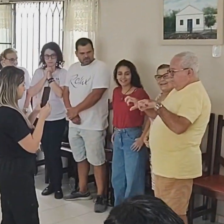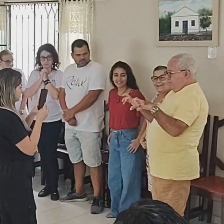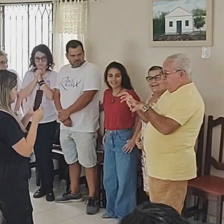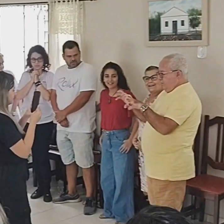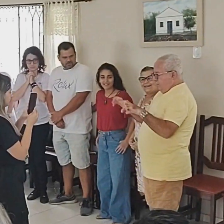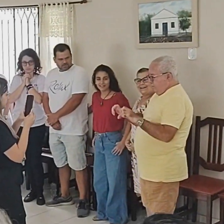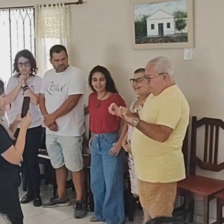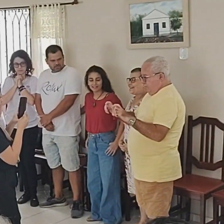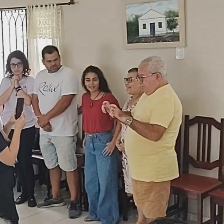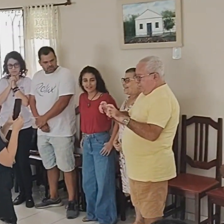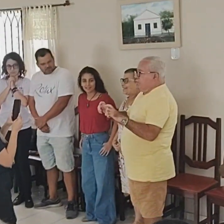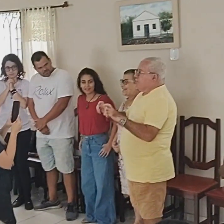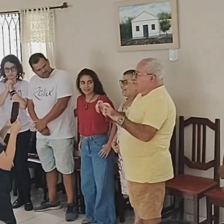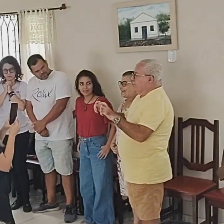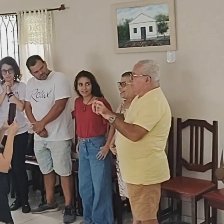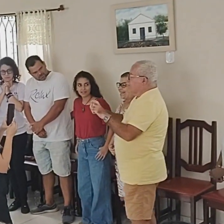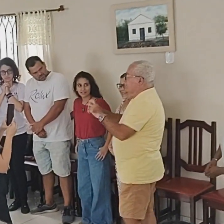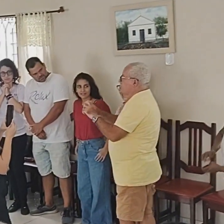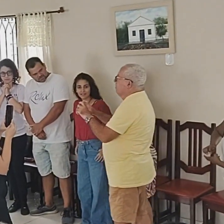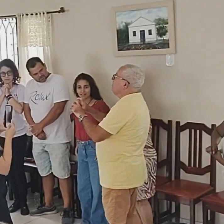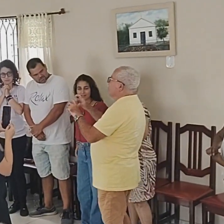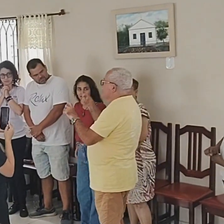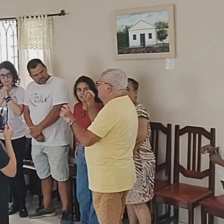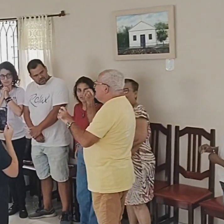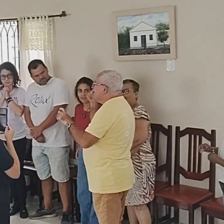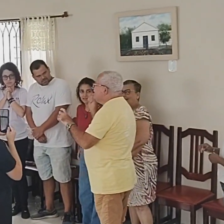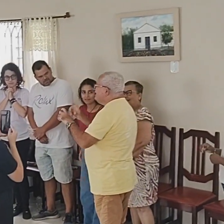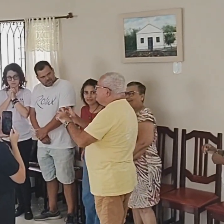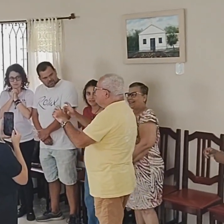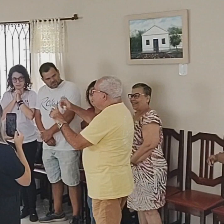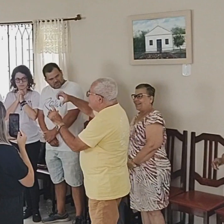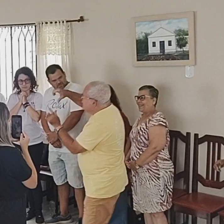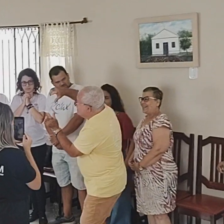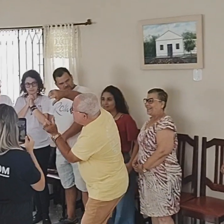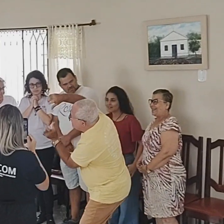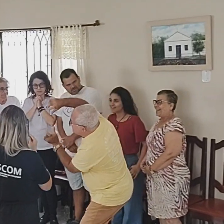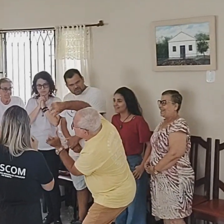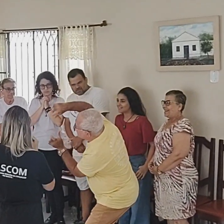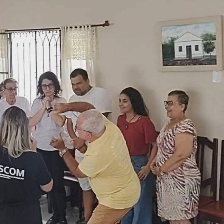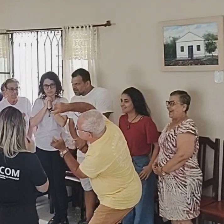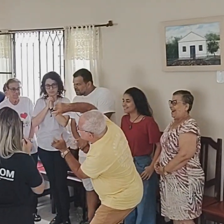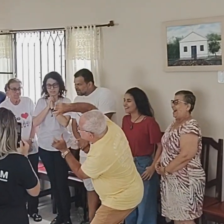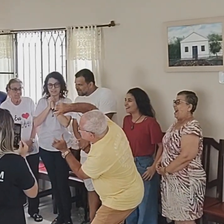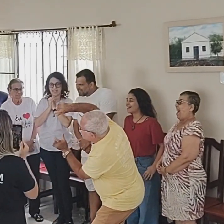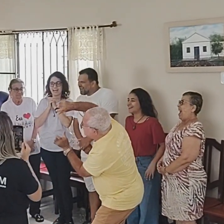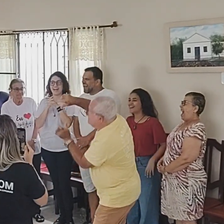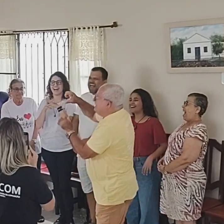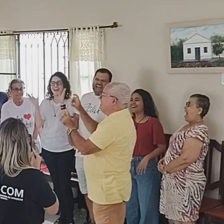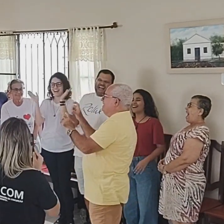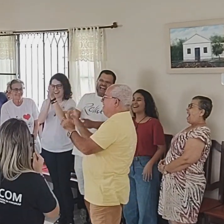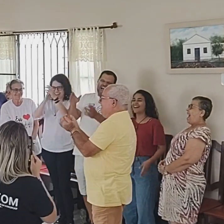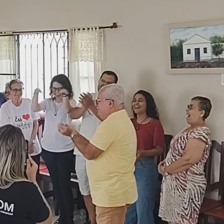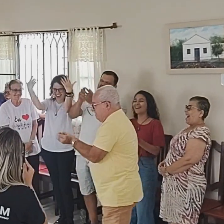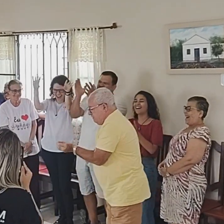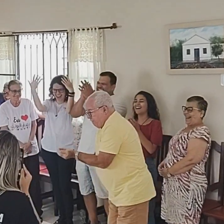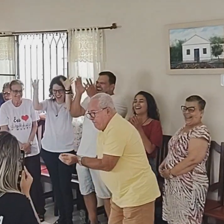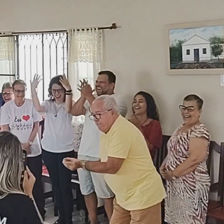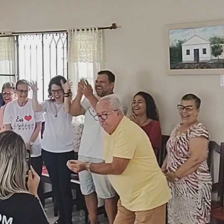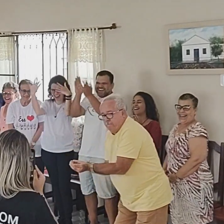e sucesso, e a coordenação do curso tem os próximos passos desenhados na mente e prontos para colocá-los